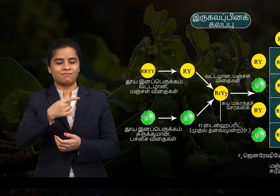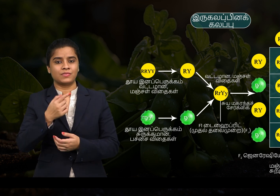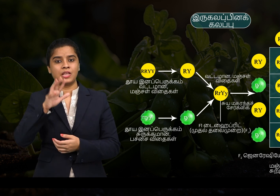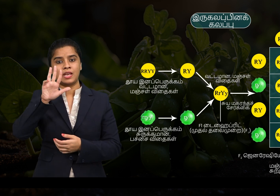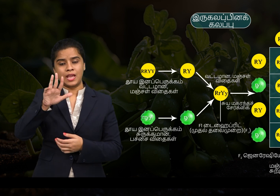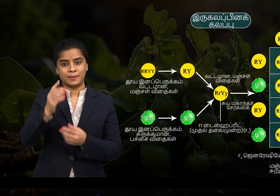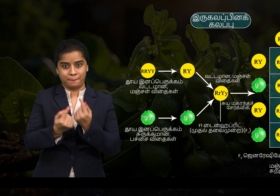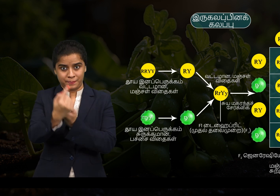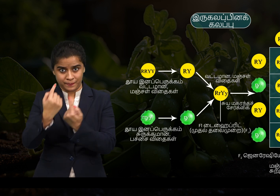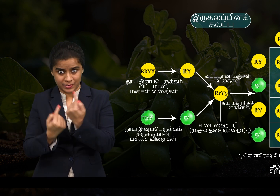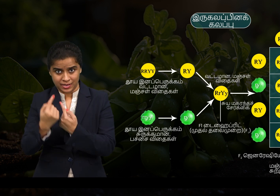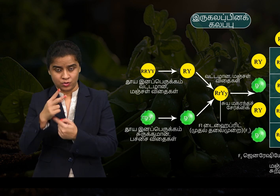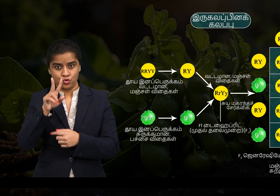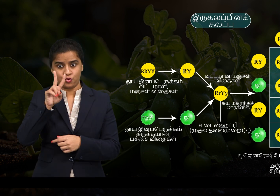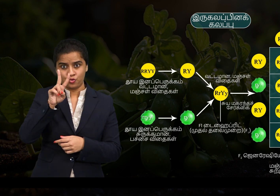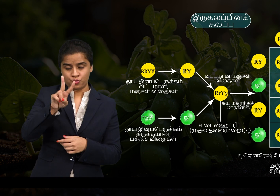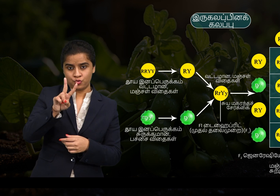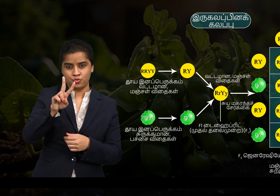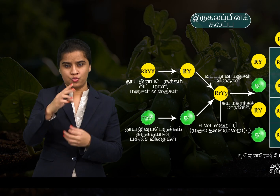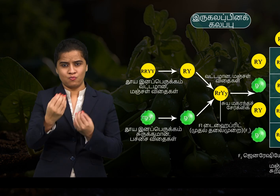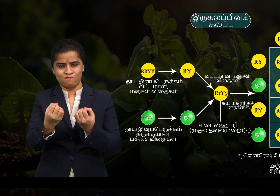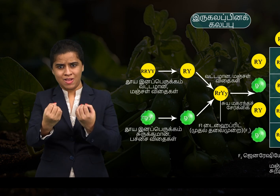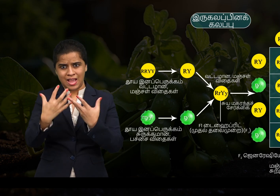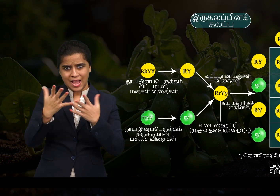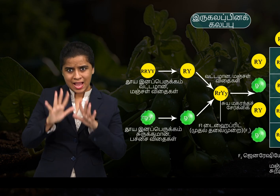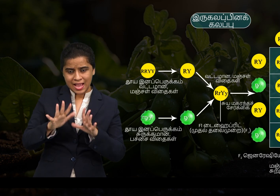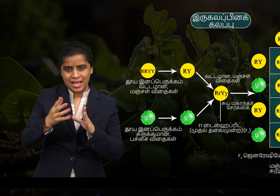இதில் 2 ஆதிக்க பண்புகளை கொண்ட